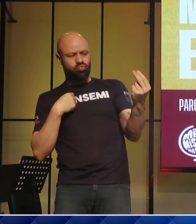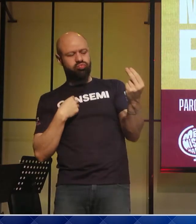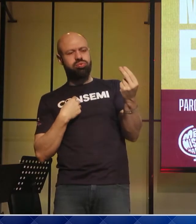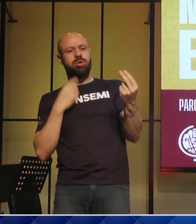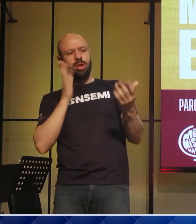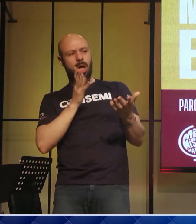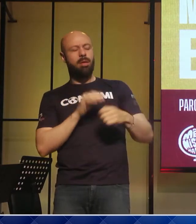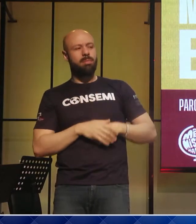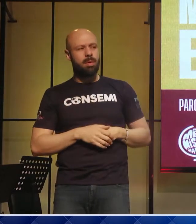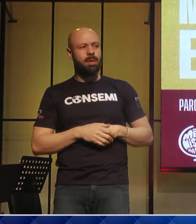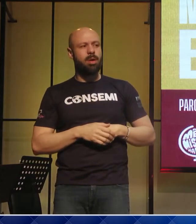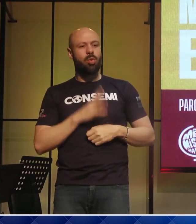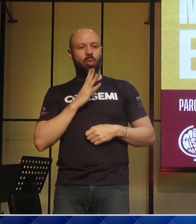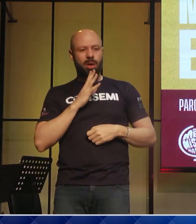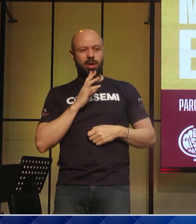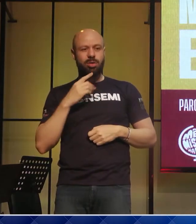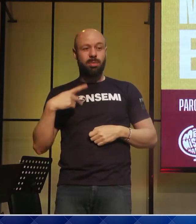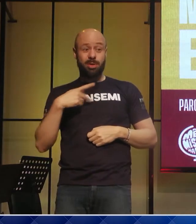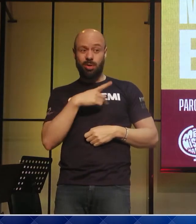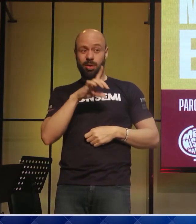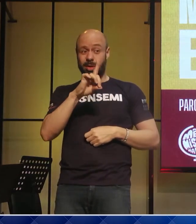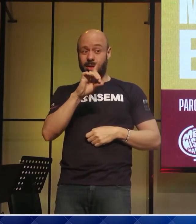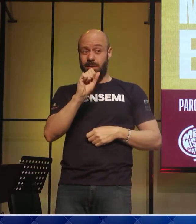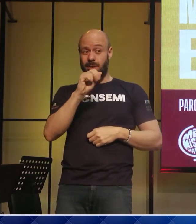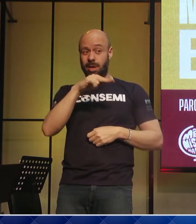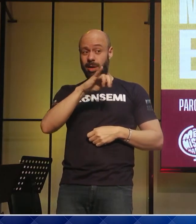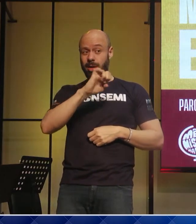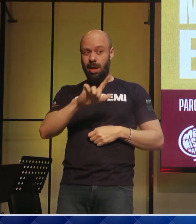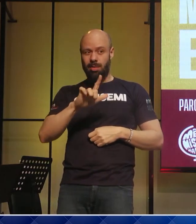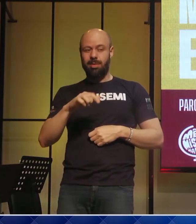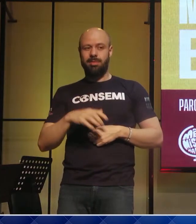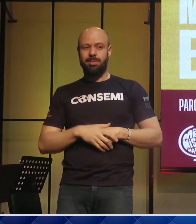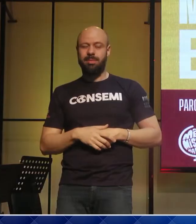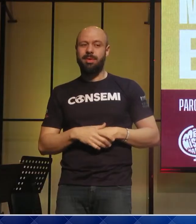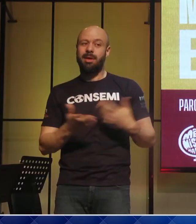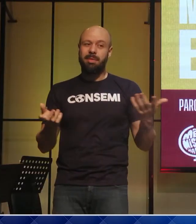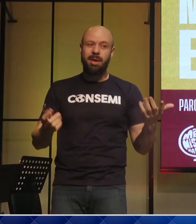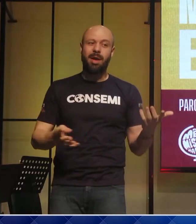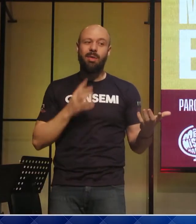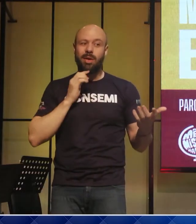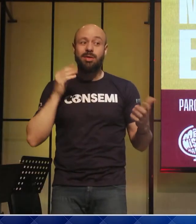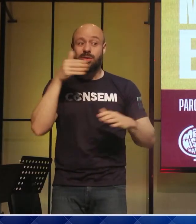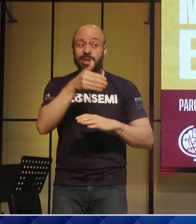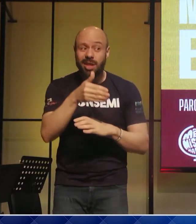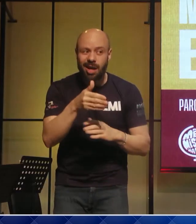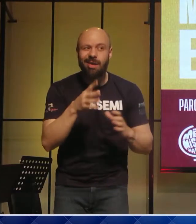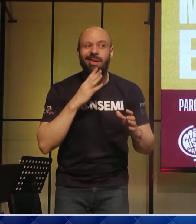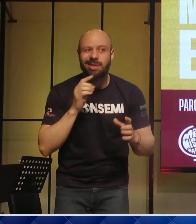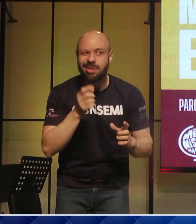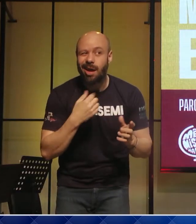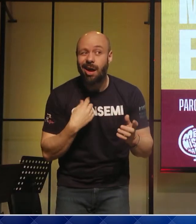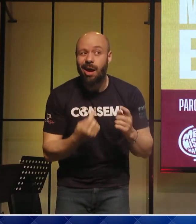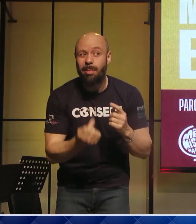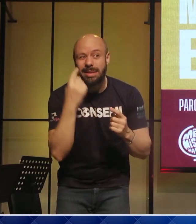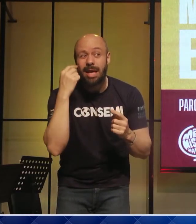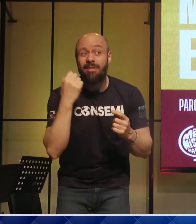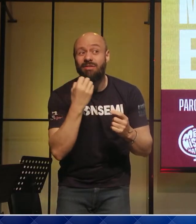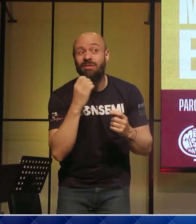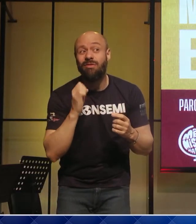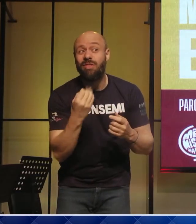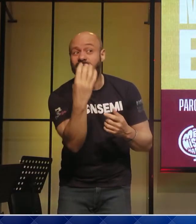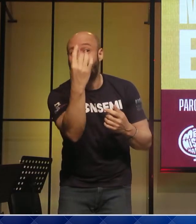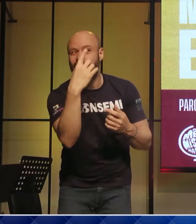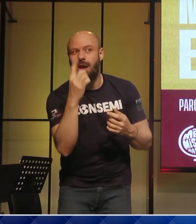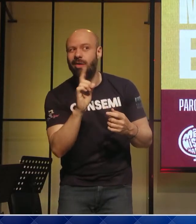Daniel. Aí ele falou que ia viajar e não viajou, então eu cheguei depois. Mas ele não tinha viajado. E eu